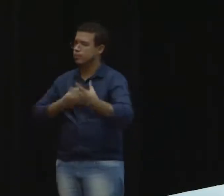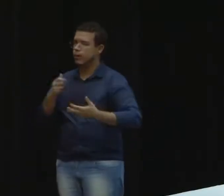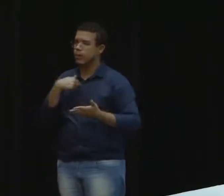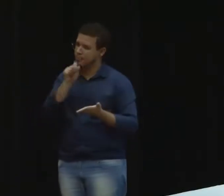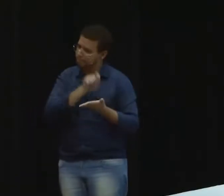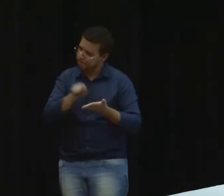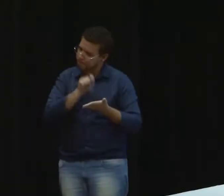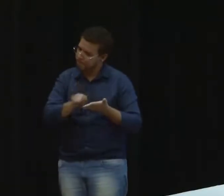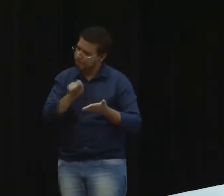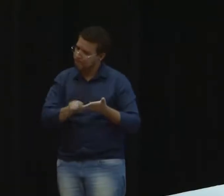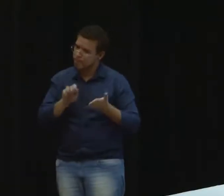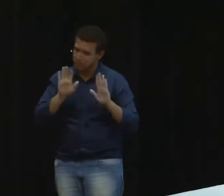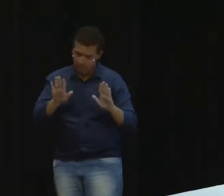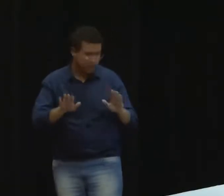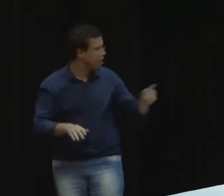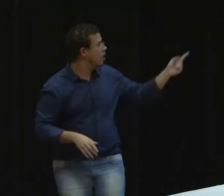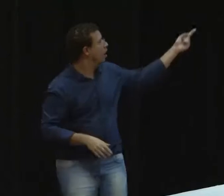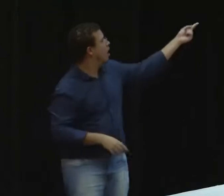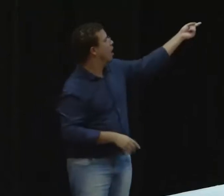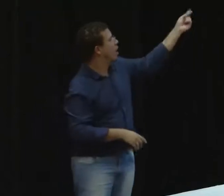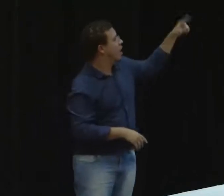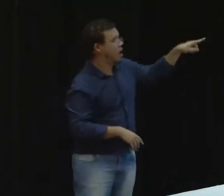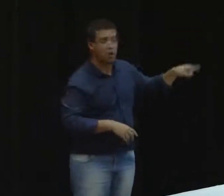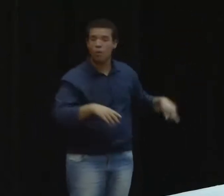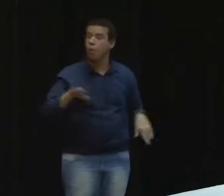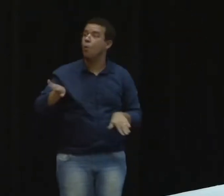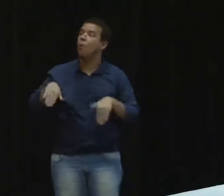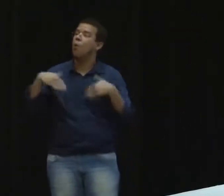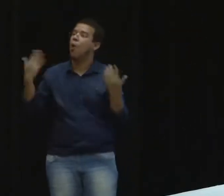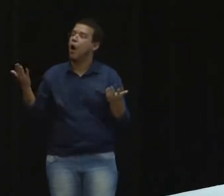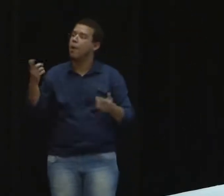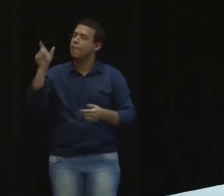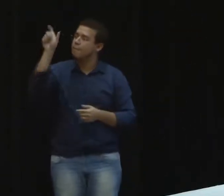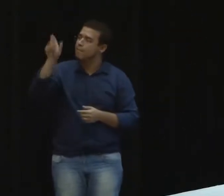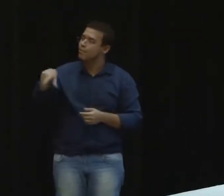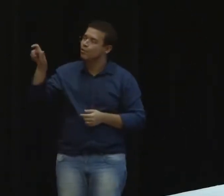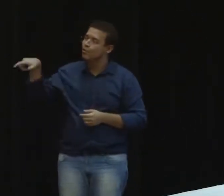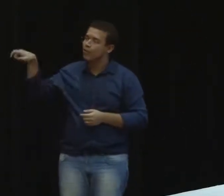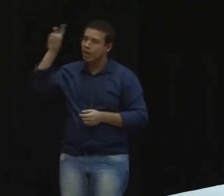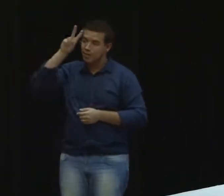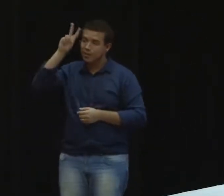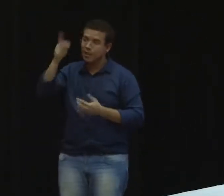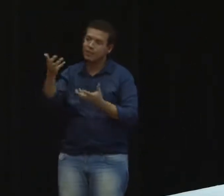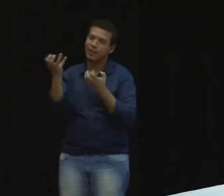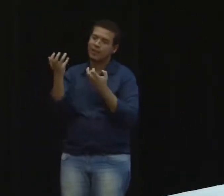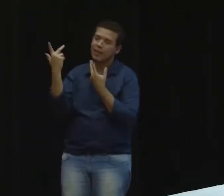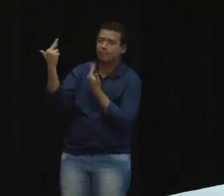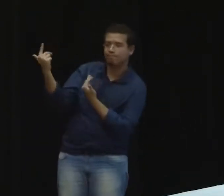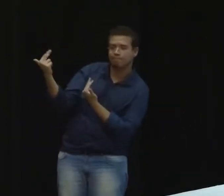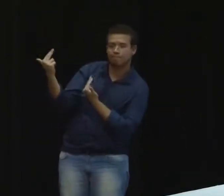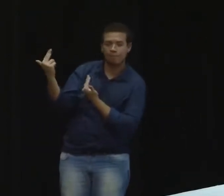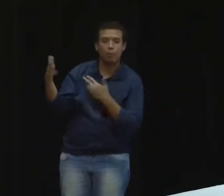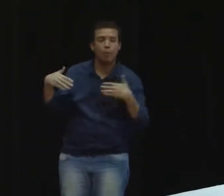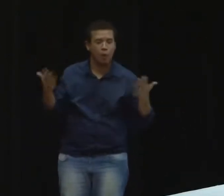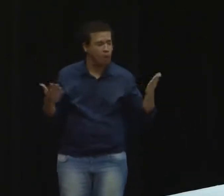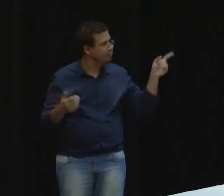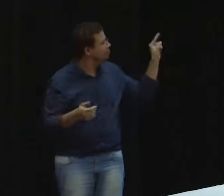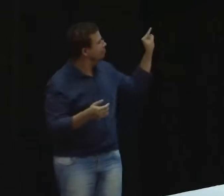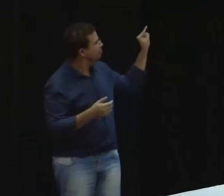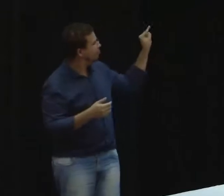E aí eles enunciavam sobre essa pergunta. Qual personagem da história você gostaria de